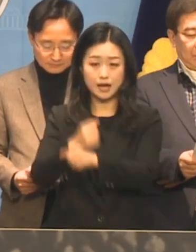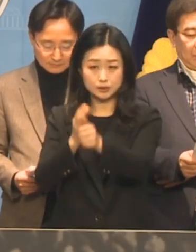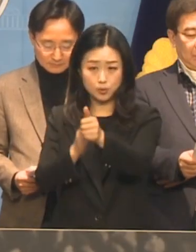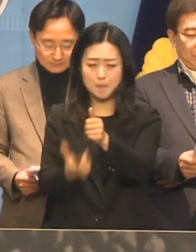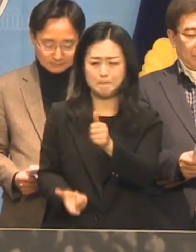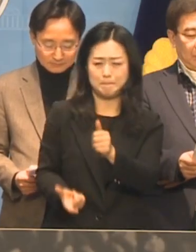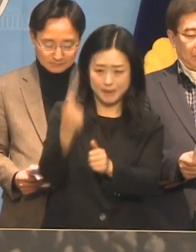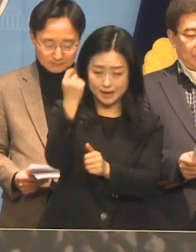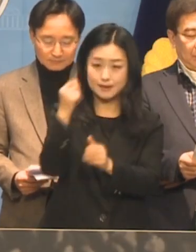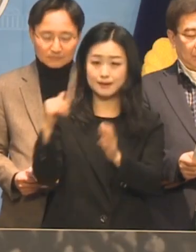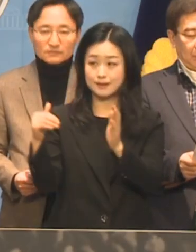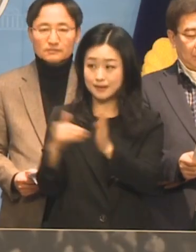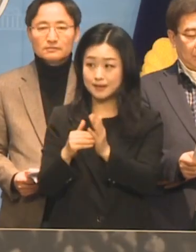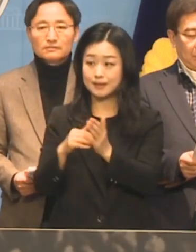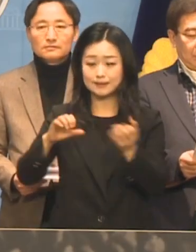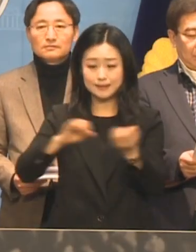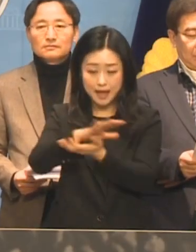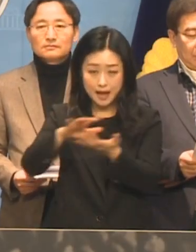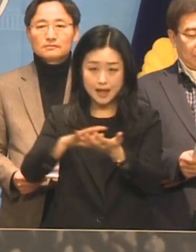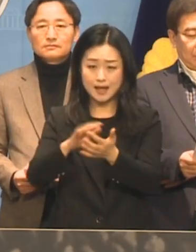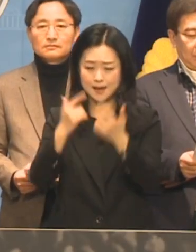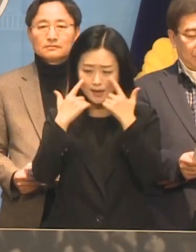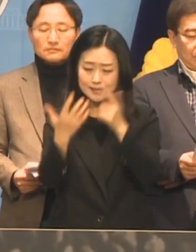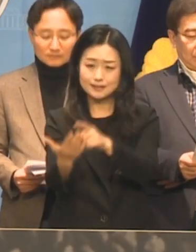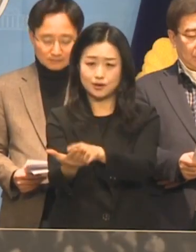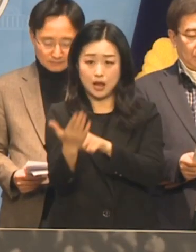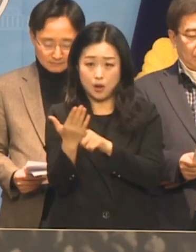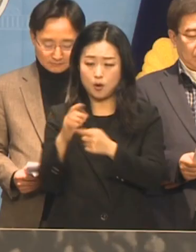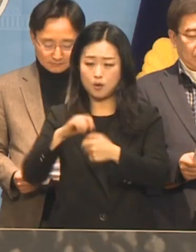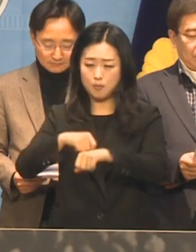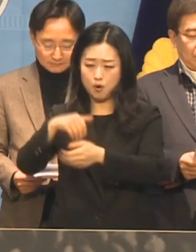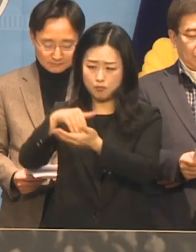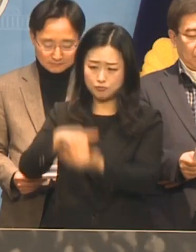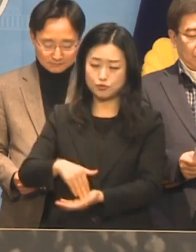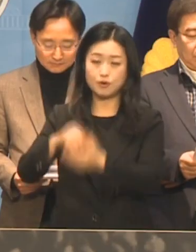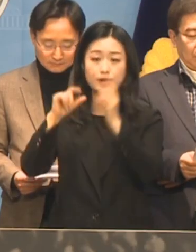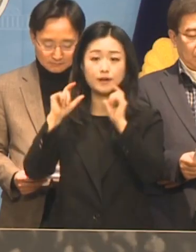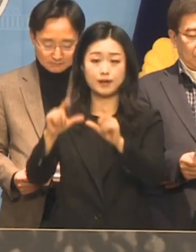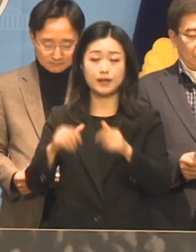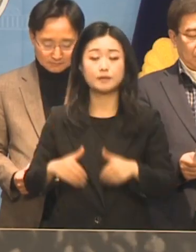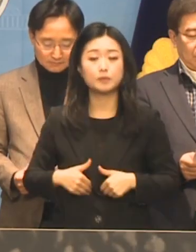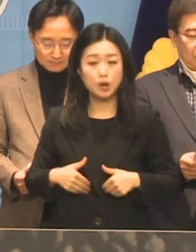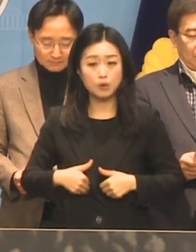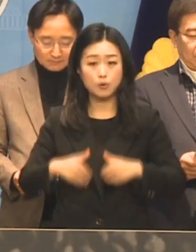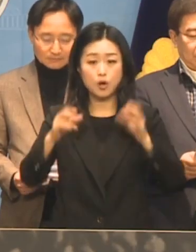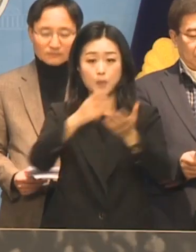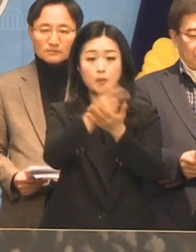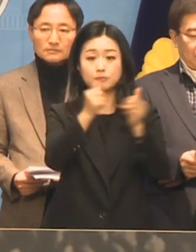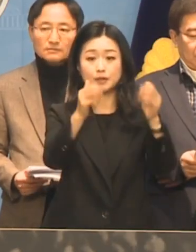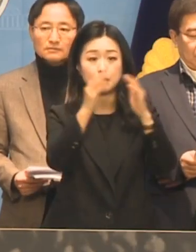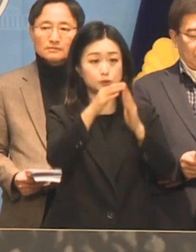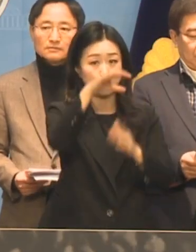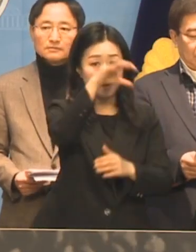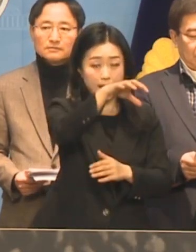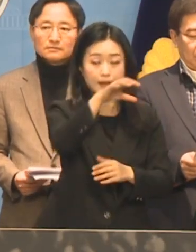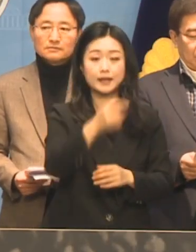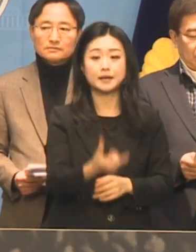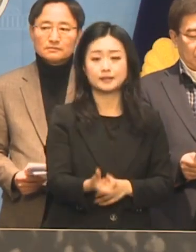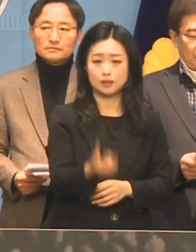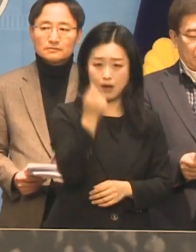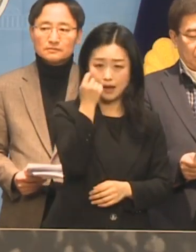내란 사태의 전모를 밝히고 그 책임을 엄중히 물어야 할 것이며 헌법재판소는